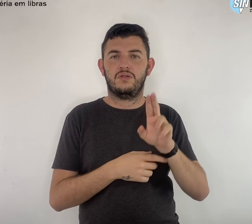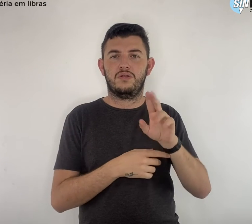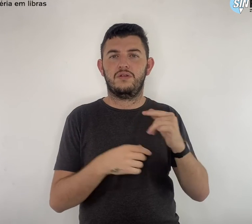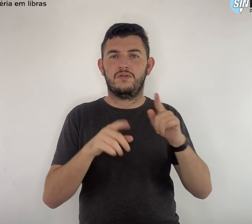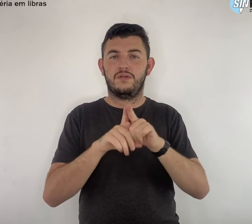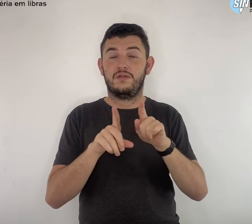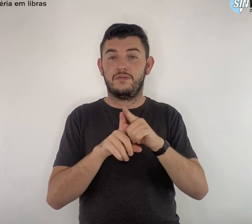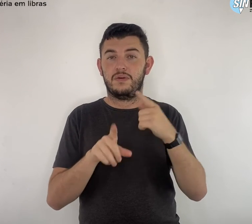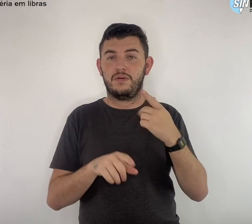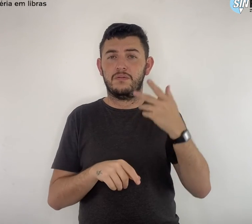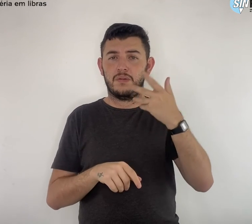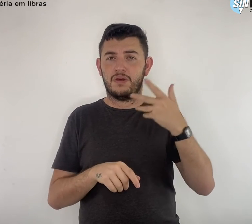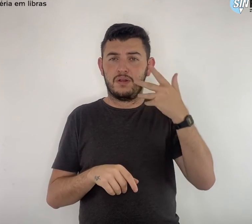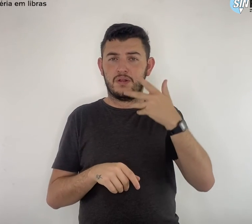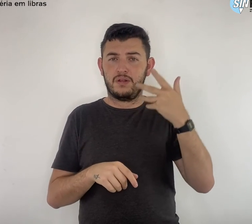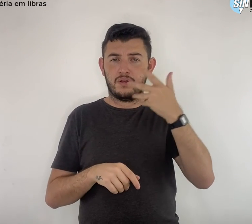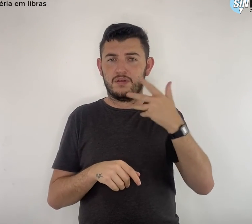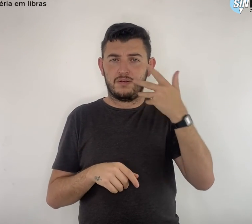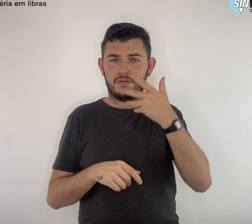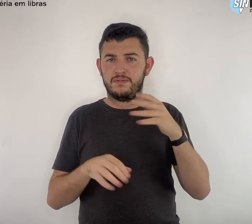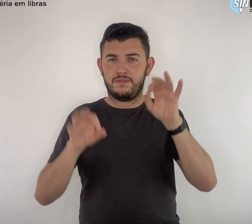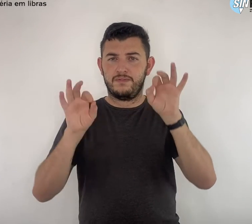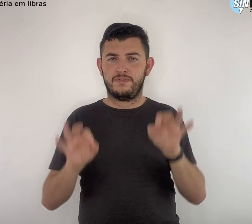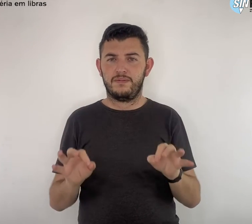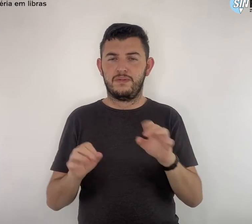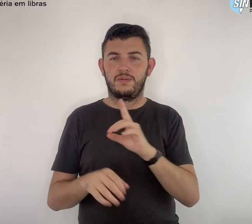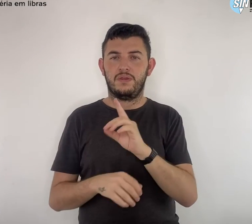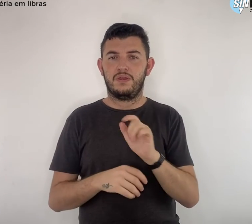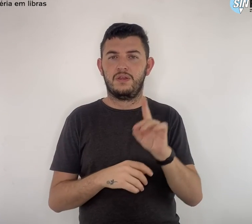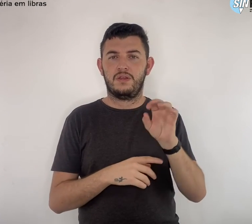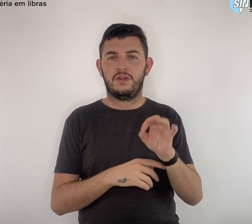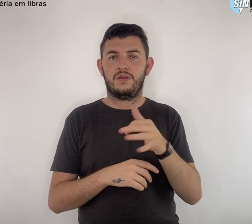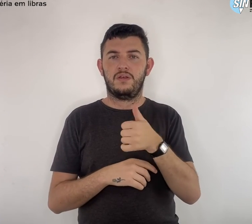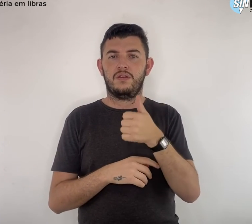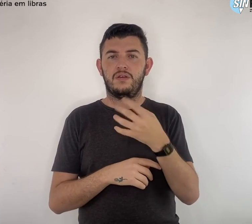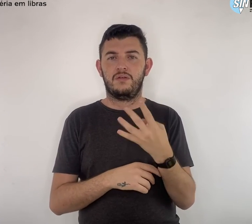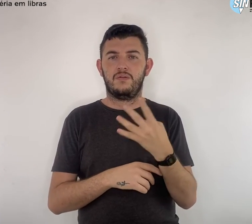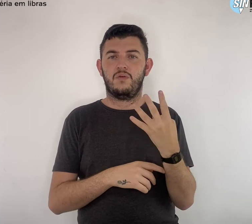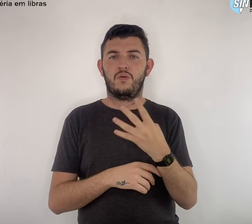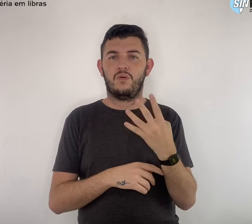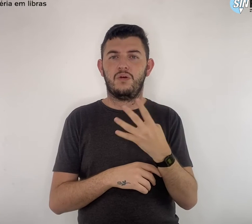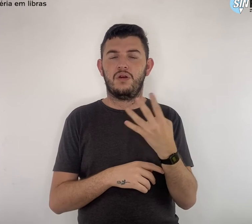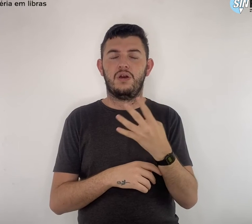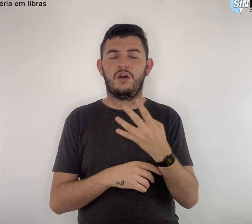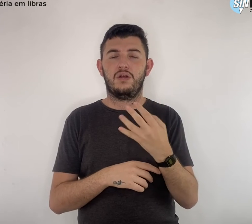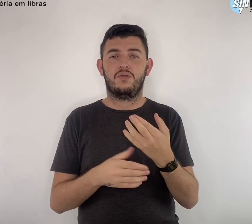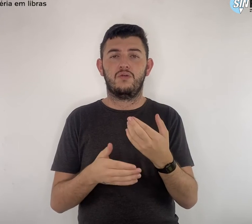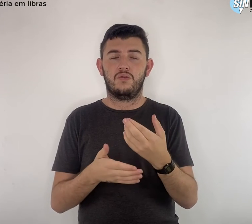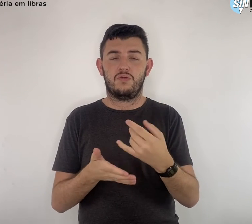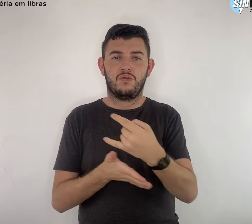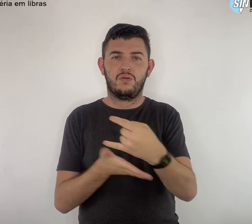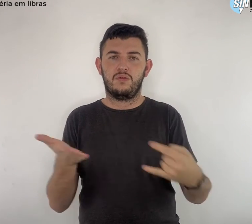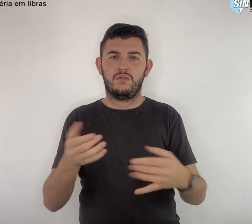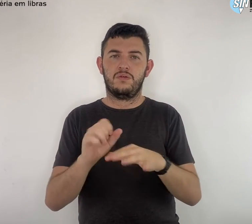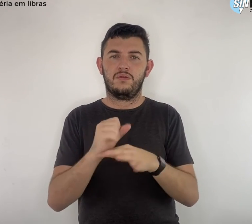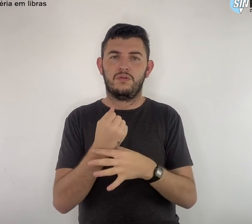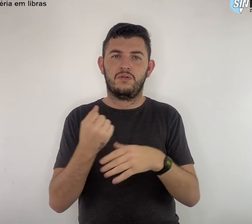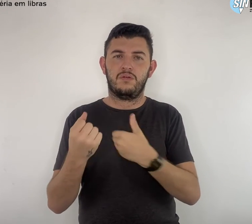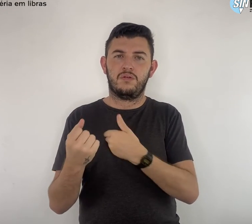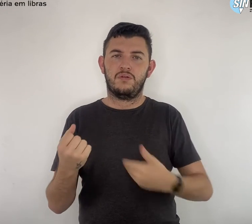palavras de ordem. Dados. De acordo com o 14º Anuário Brasileiro de